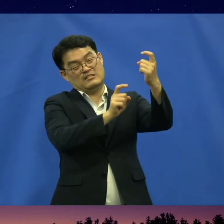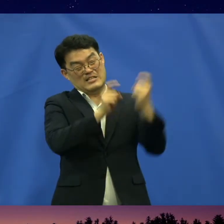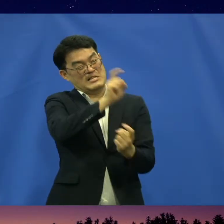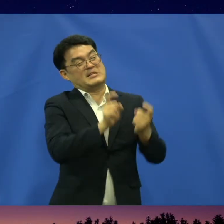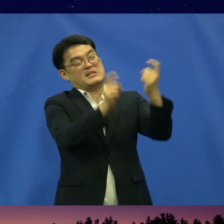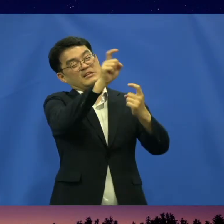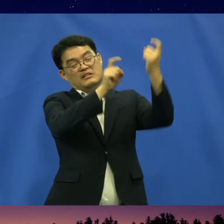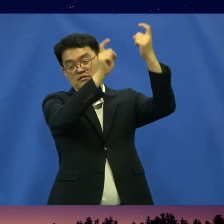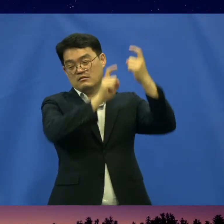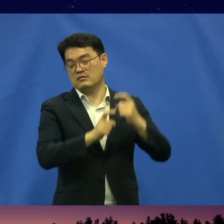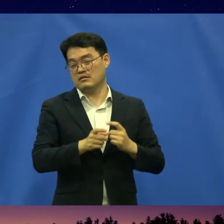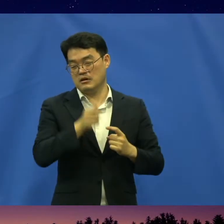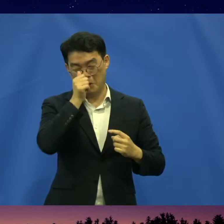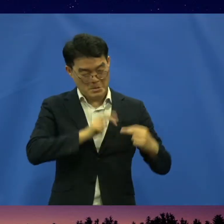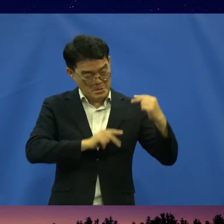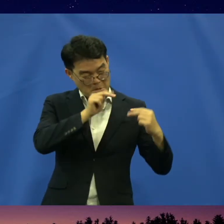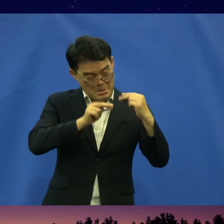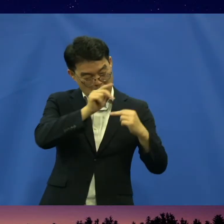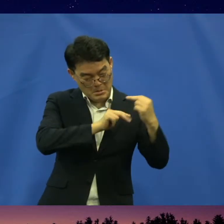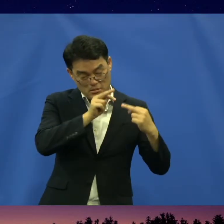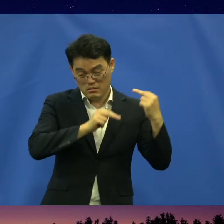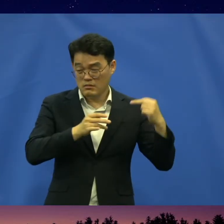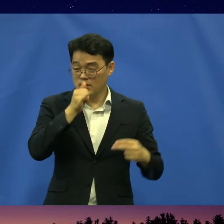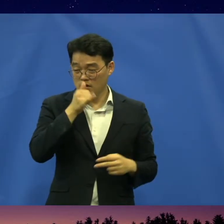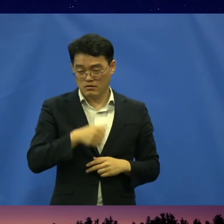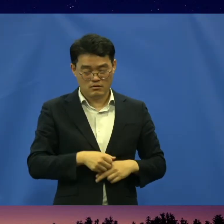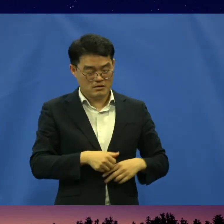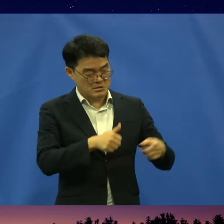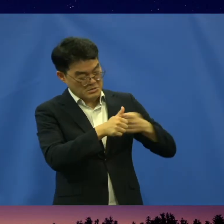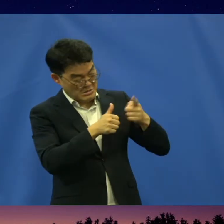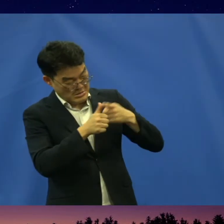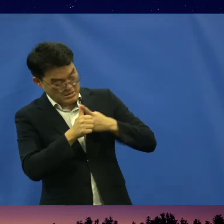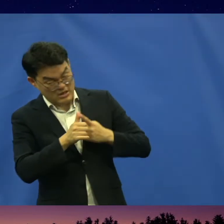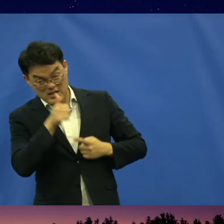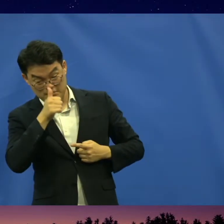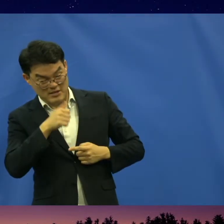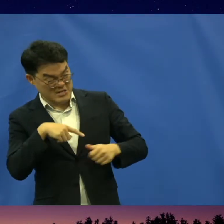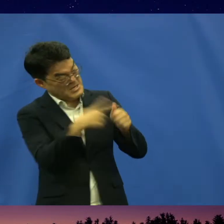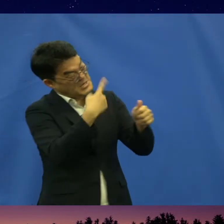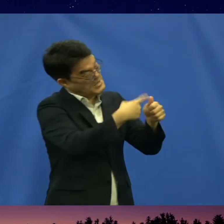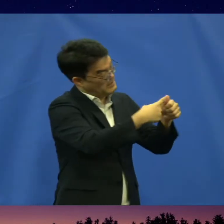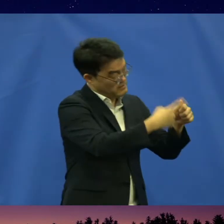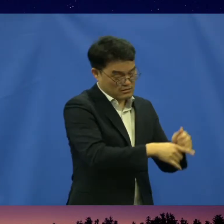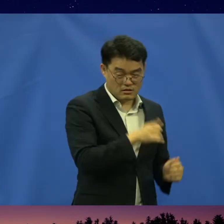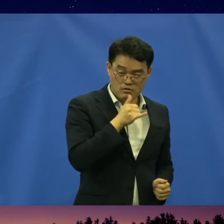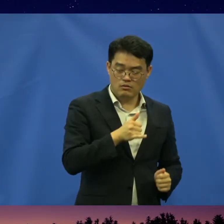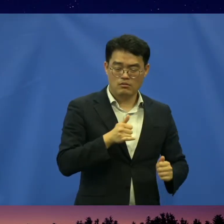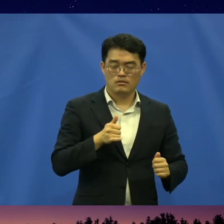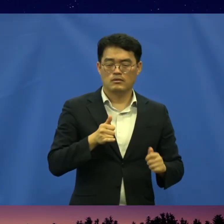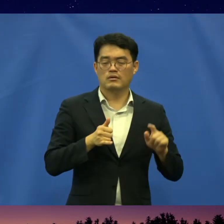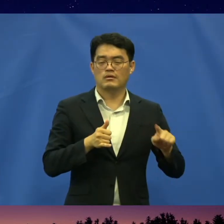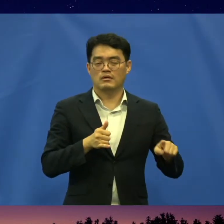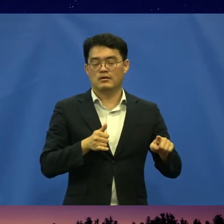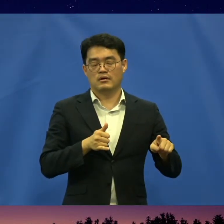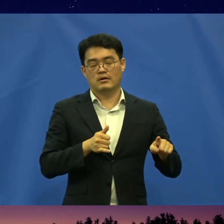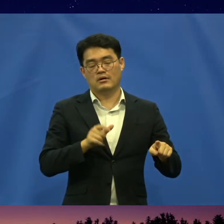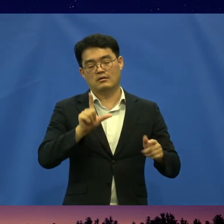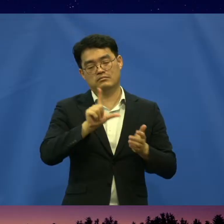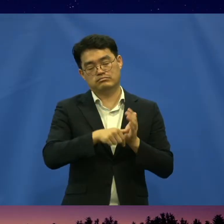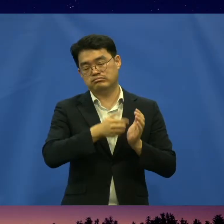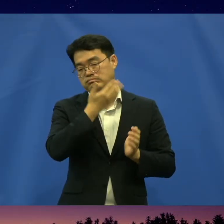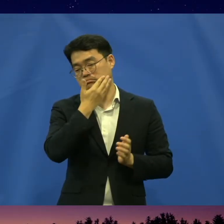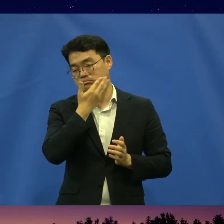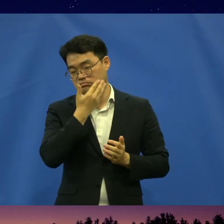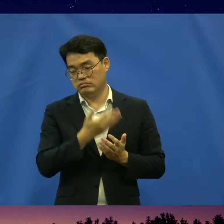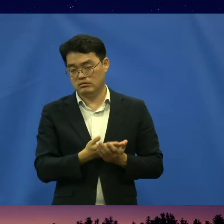여러분 소문을 듣고 그것을 재생산하는 사람들이 있습니다. 여러분들 안 좋은 사람 누구에 대해서 이러쿵저러쿵 그